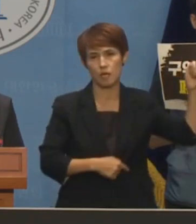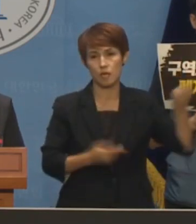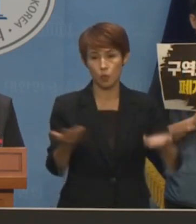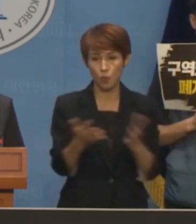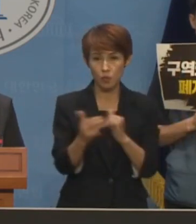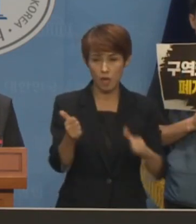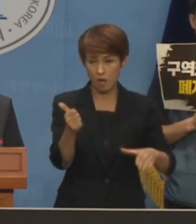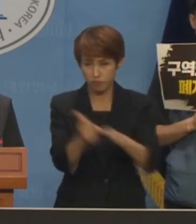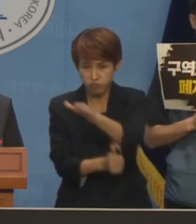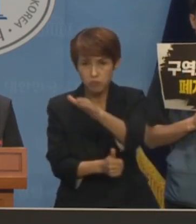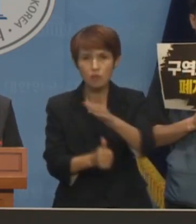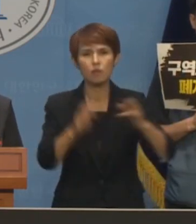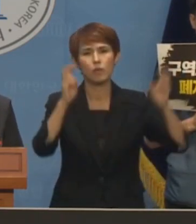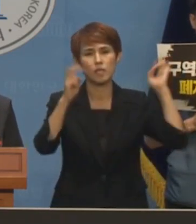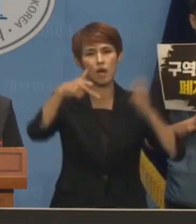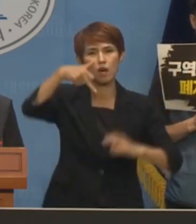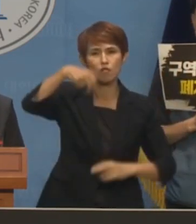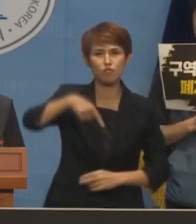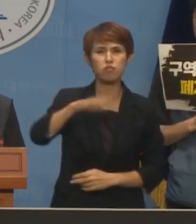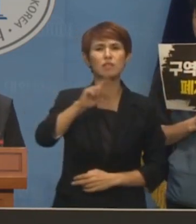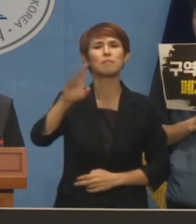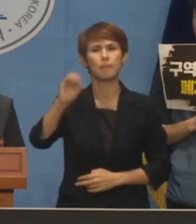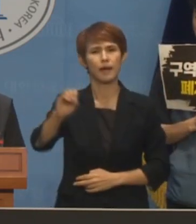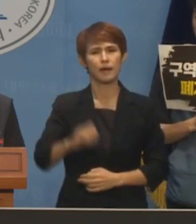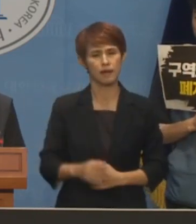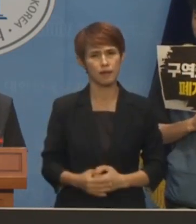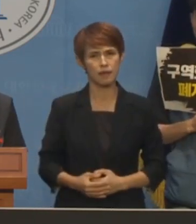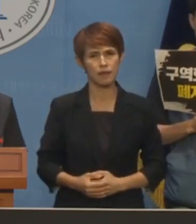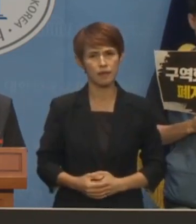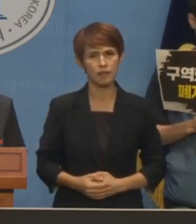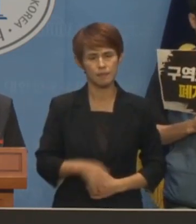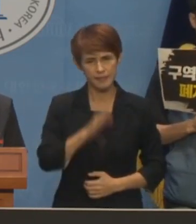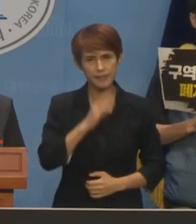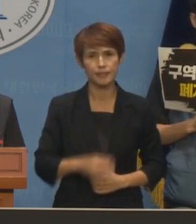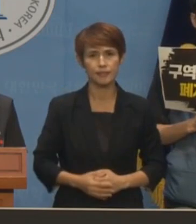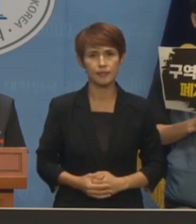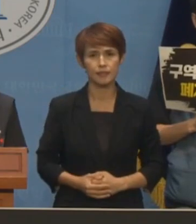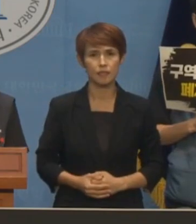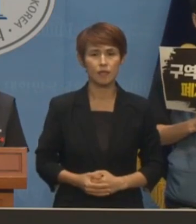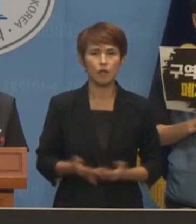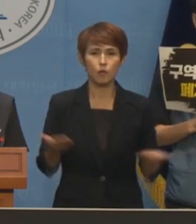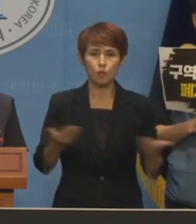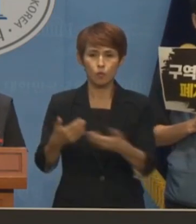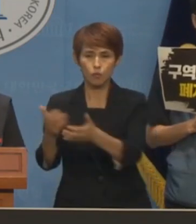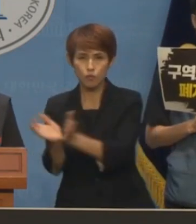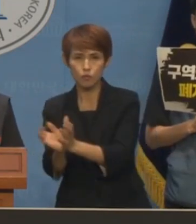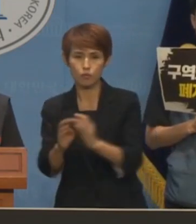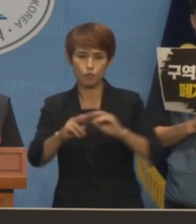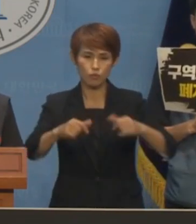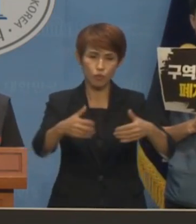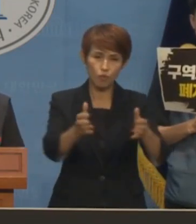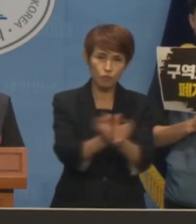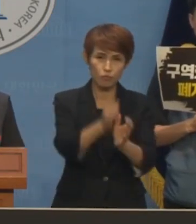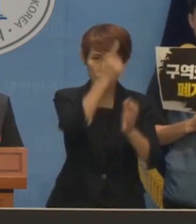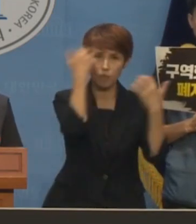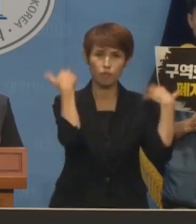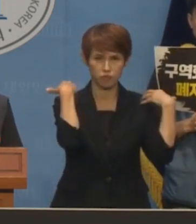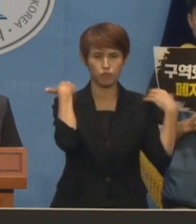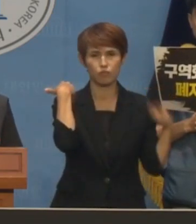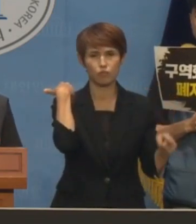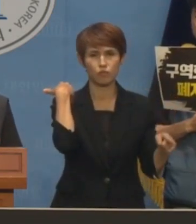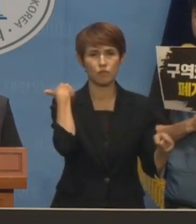살인기업 쿠팡 왜 처벌 받지 않습니까 노동부 국토부 정부